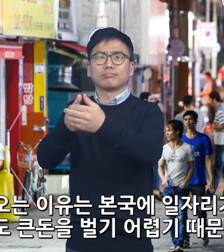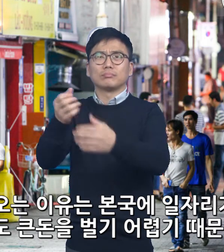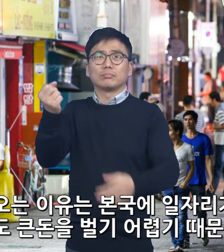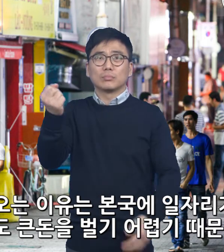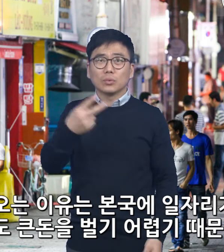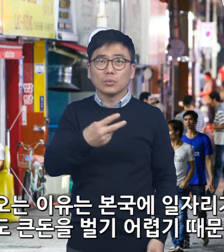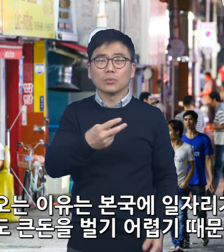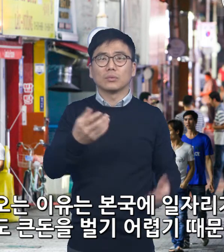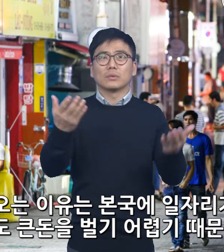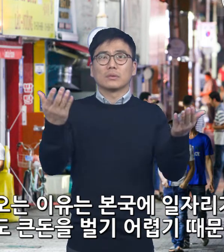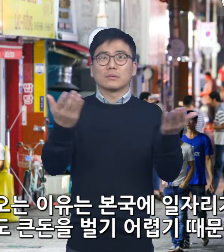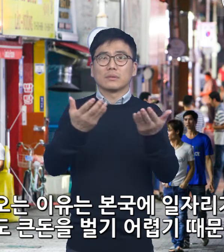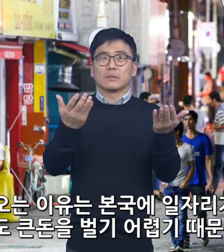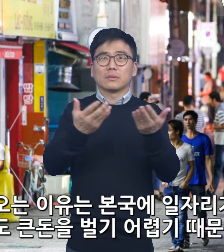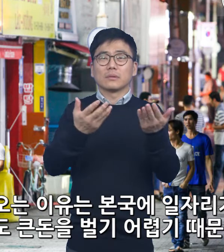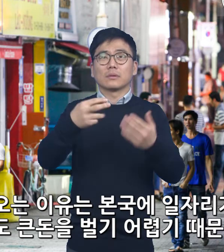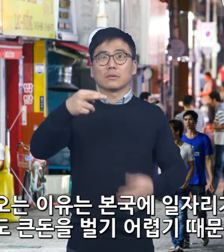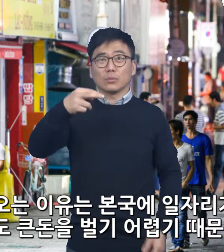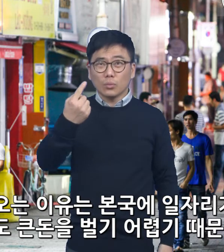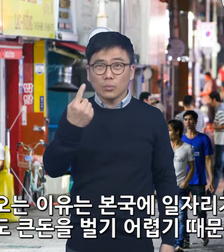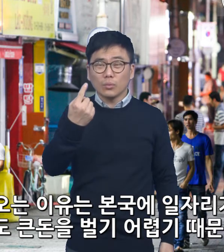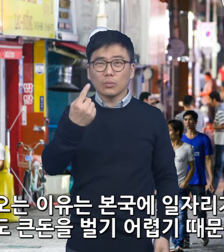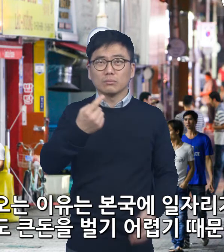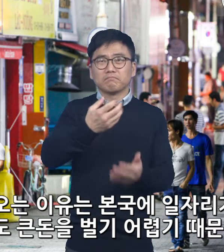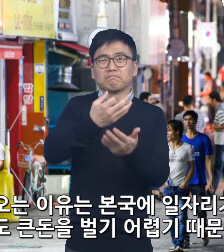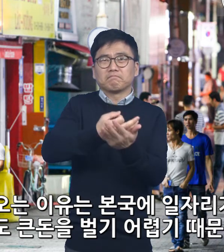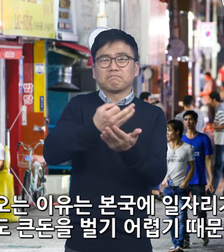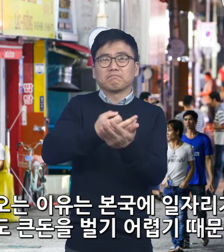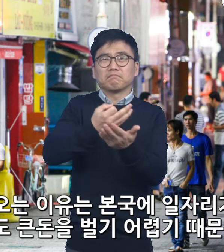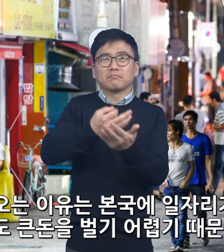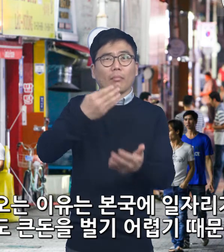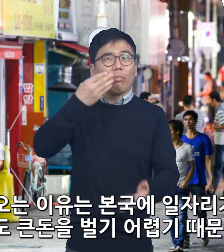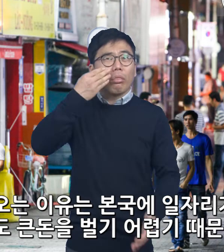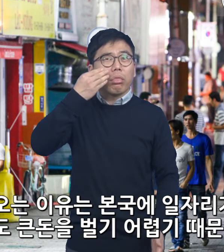일을 해도 큰 돈을 벌기 어렵기 때문입니다.